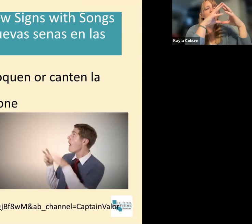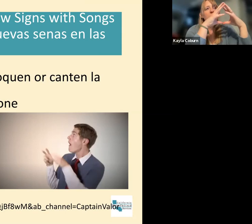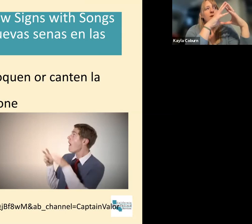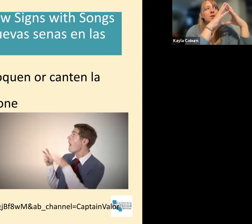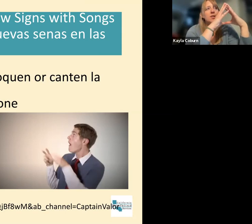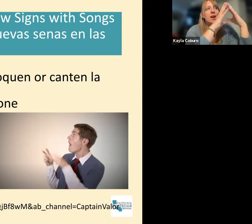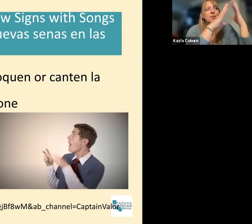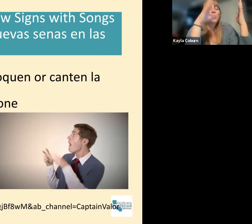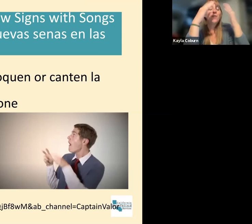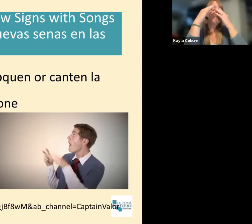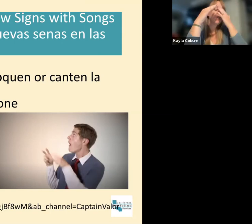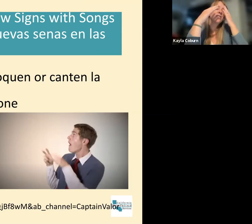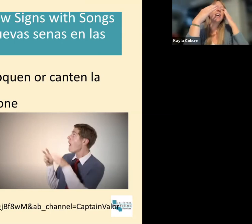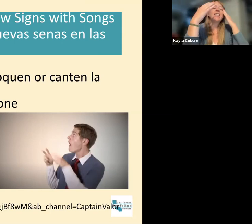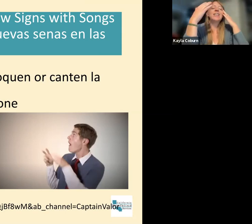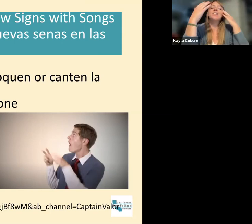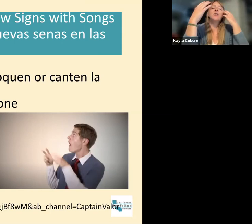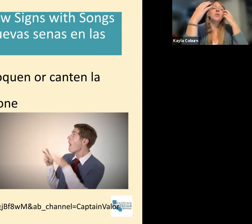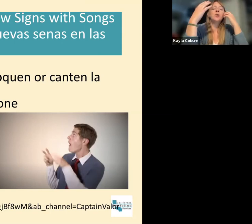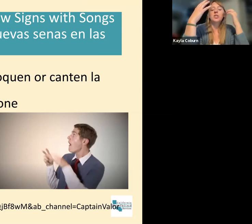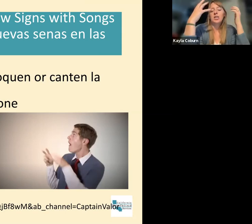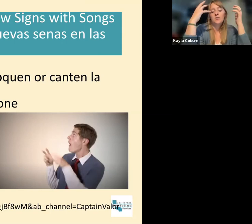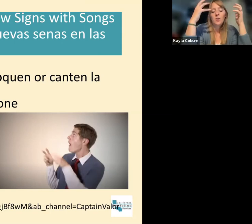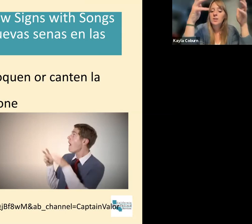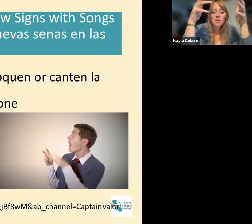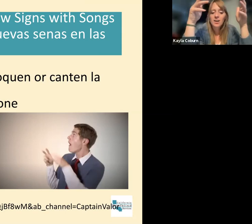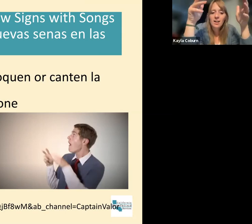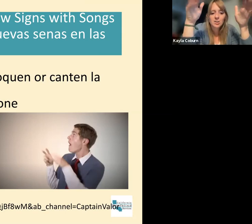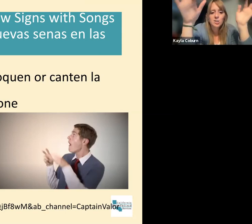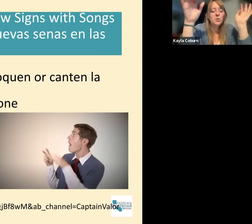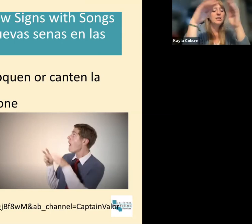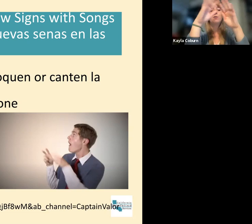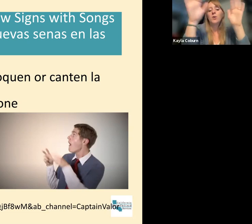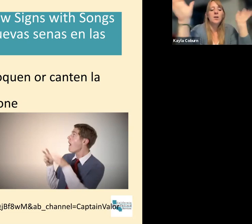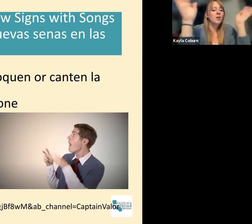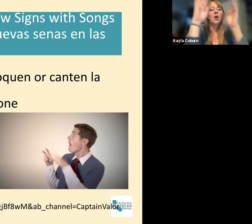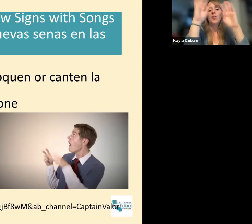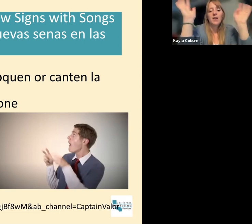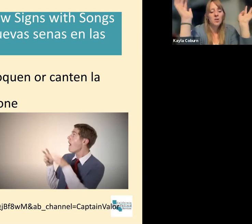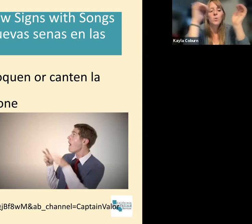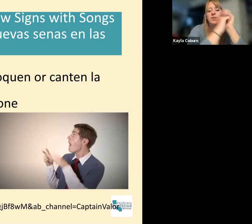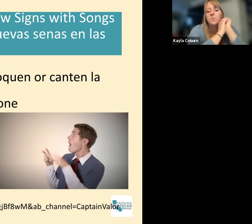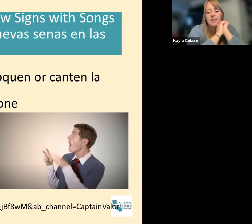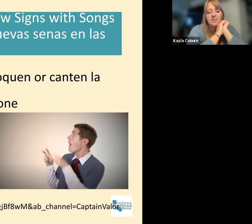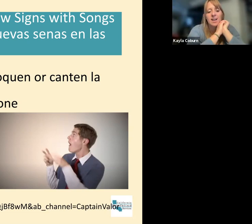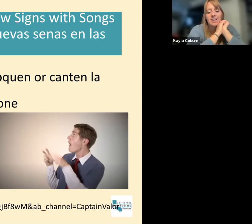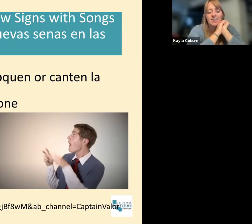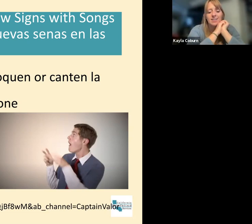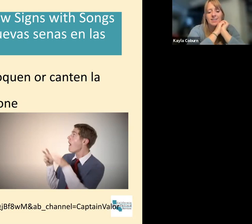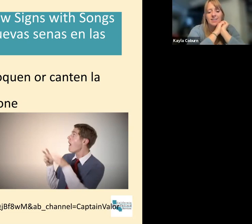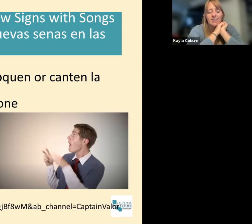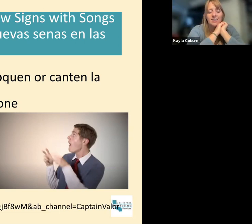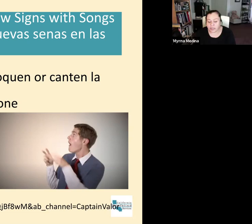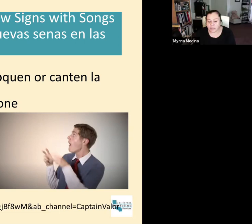So if you're first signing this, you could just focus on the colors. You don't need to focus on all the other words being